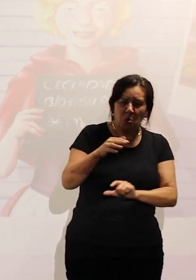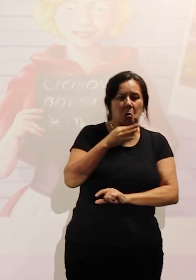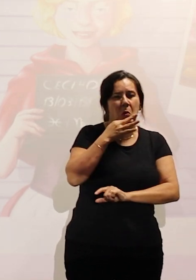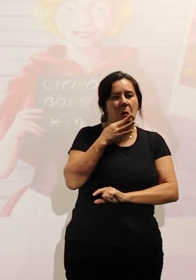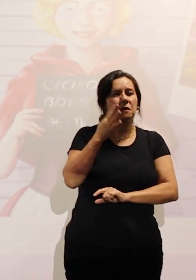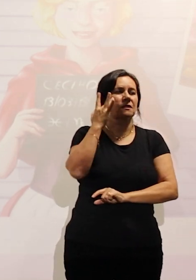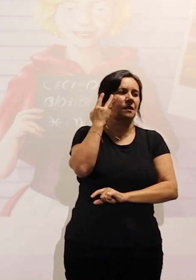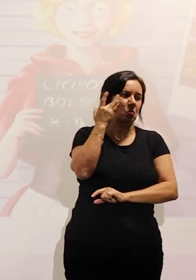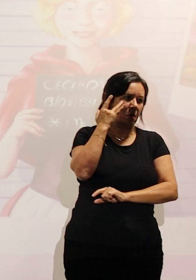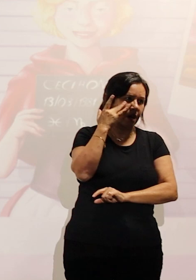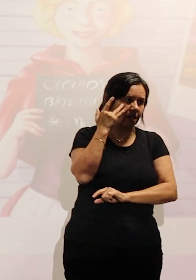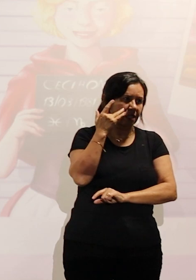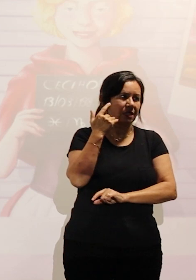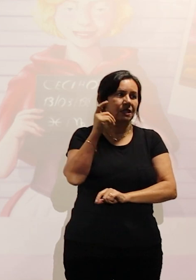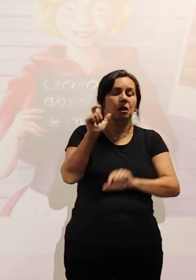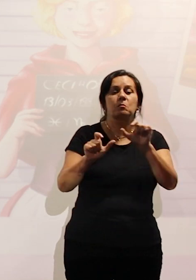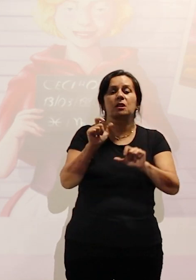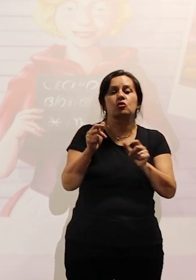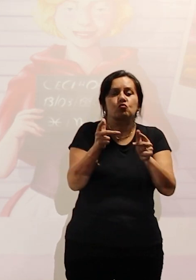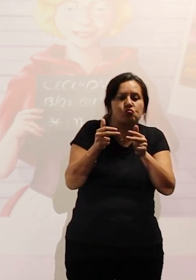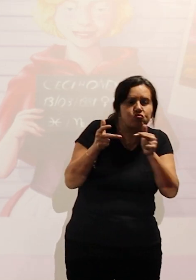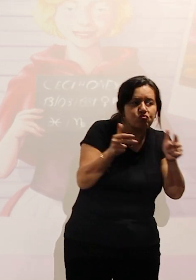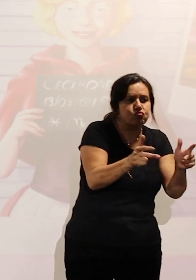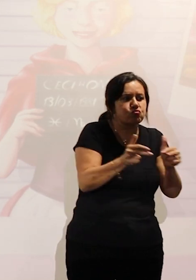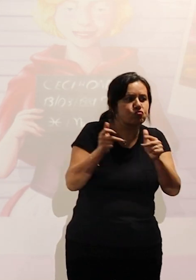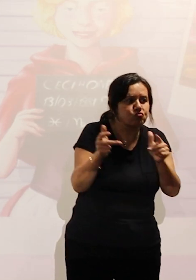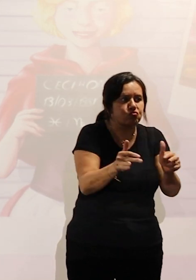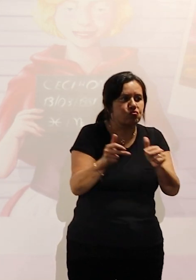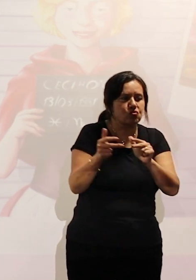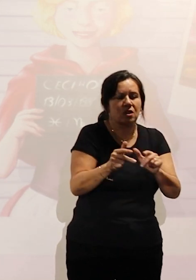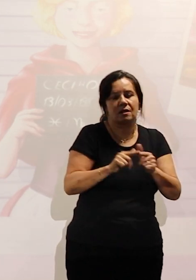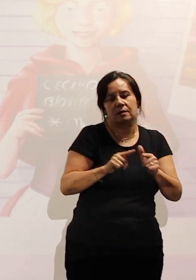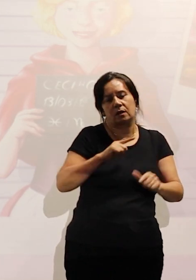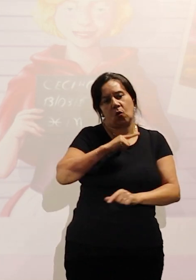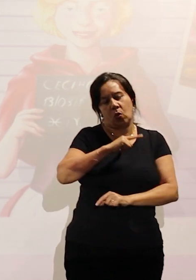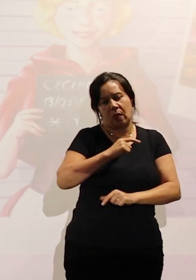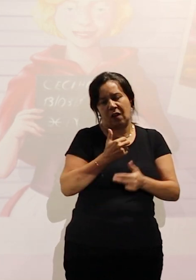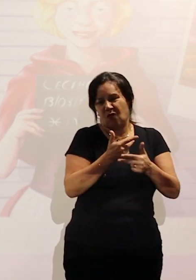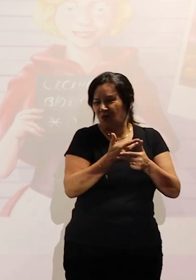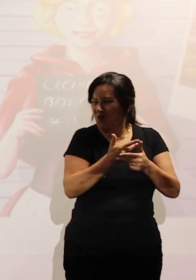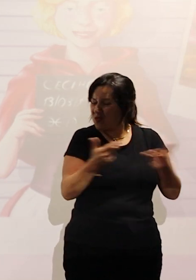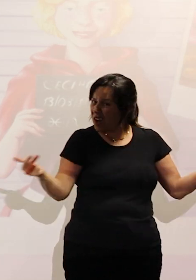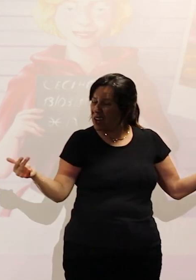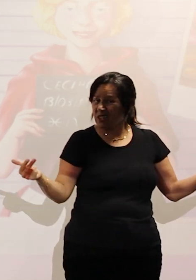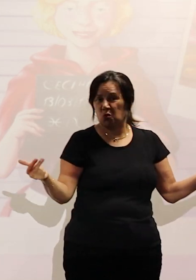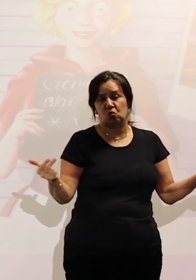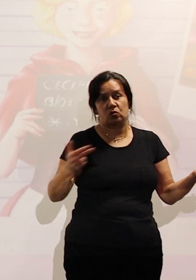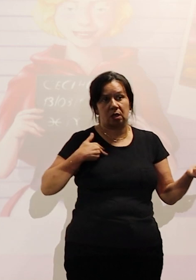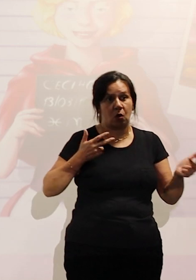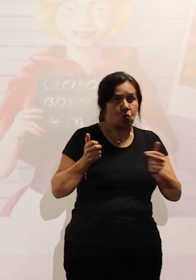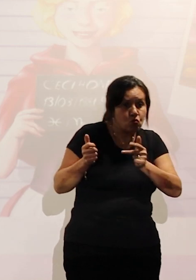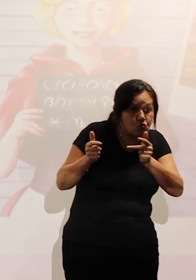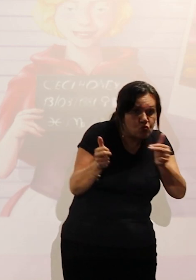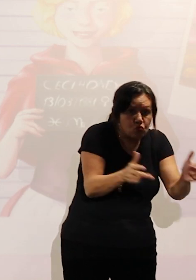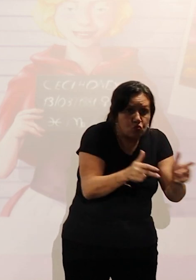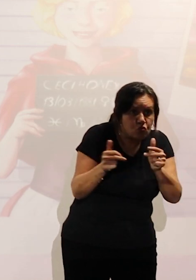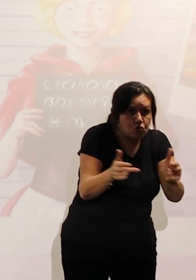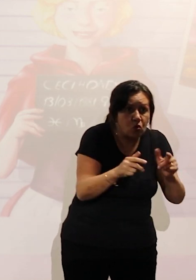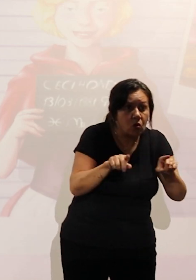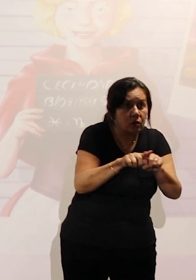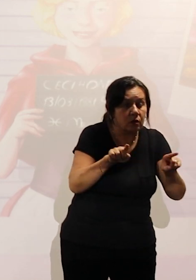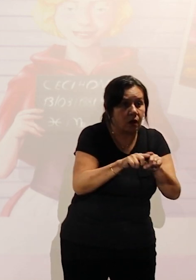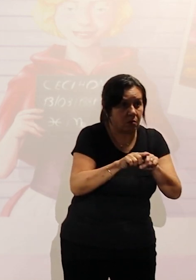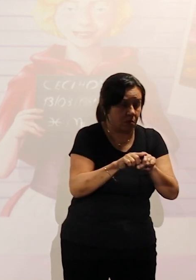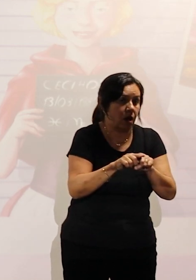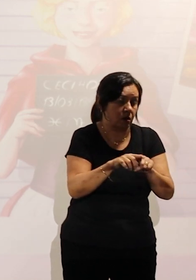artista, gostam de conhecer quem é o jogo, né, quem é que fez o jogo. Então, é muito comum nos jogos que eu trabalho, que são da Assembleia,